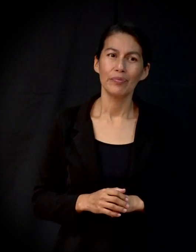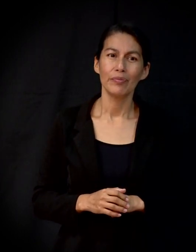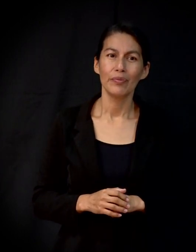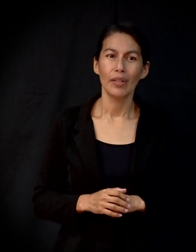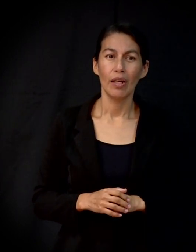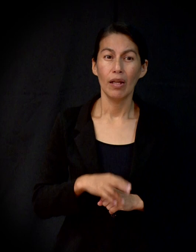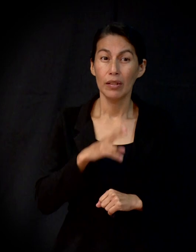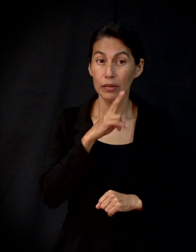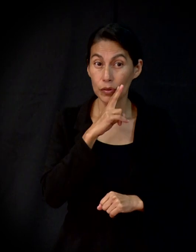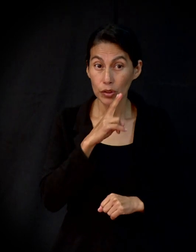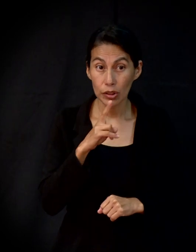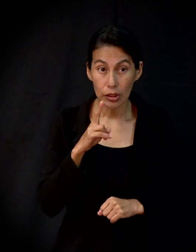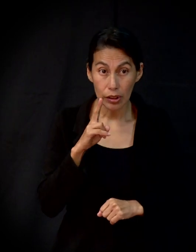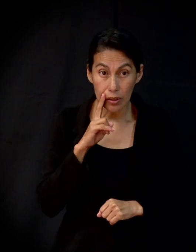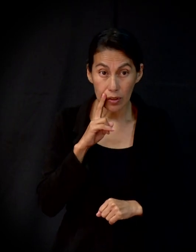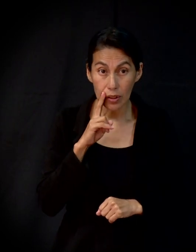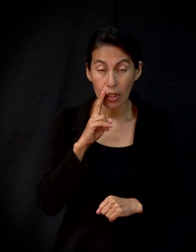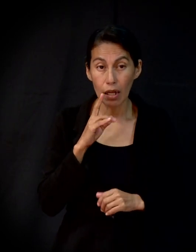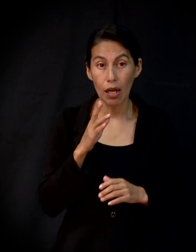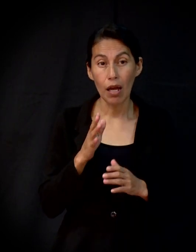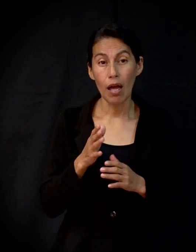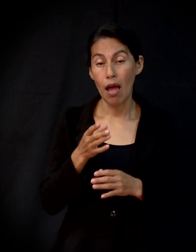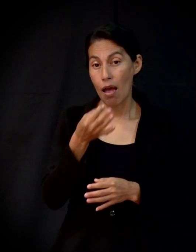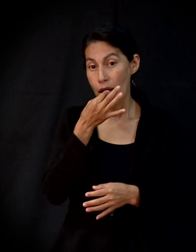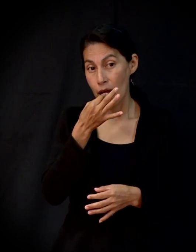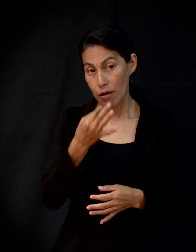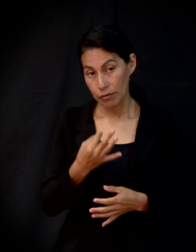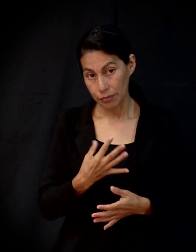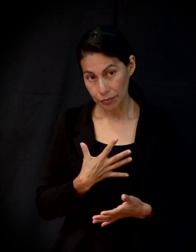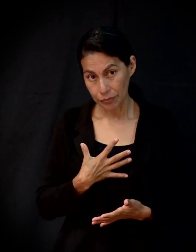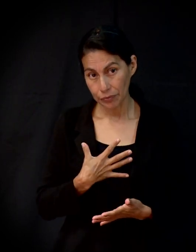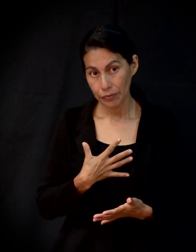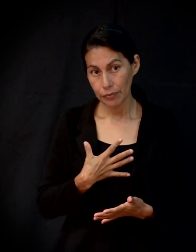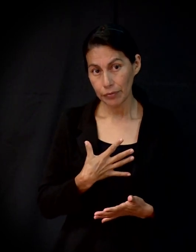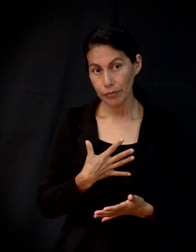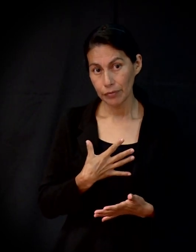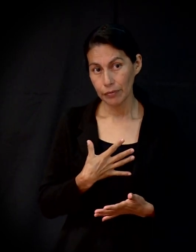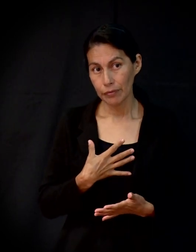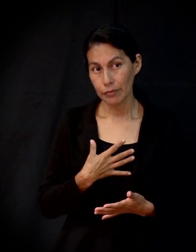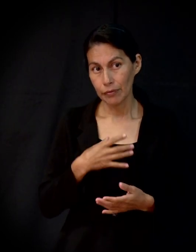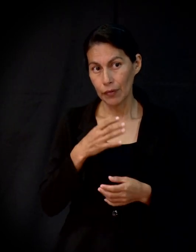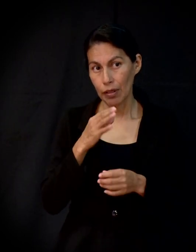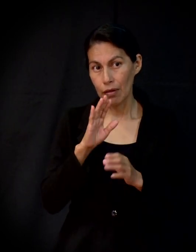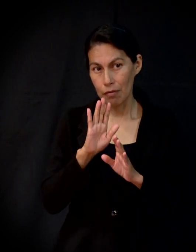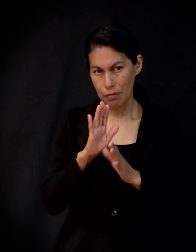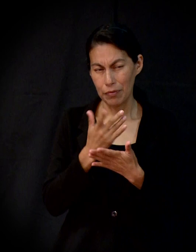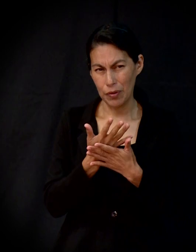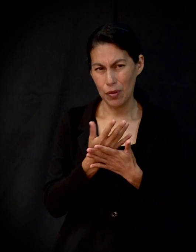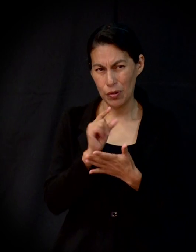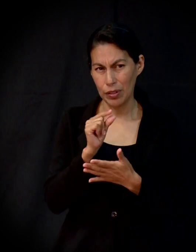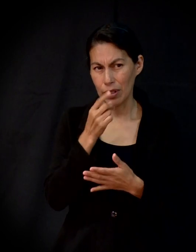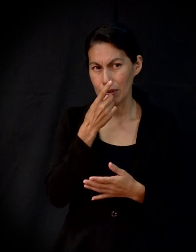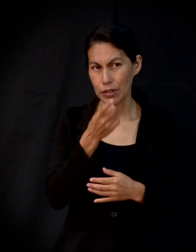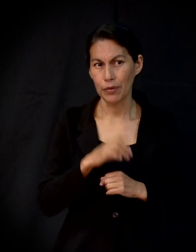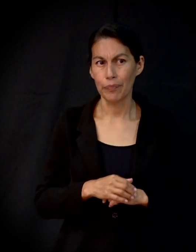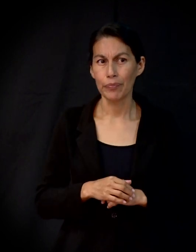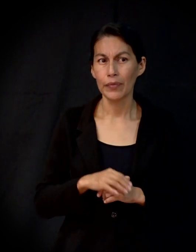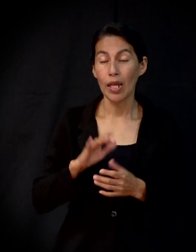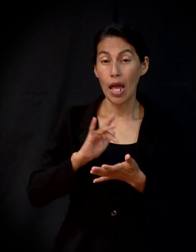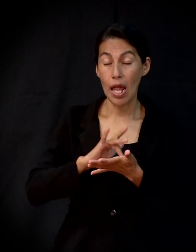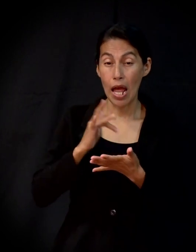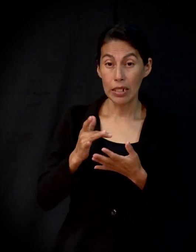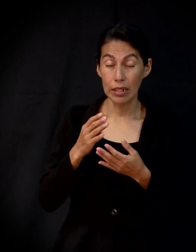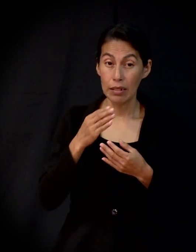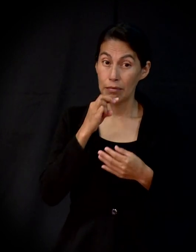Nos vino una noticia que oremos por, ahorita les digo un momento, gracias por atender a